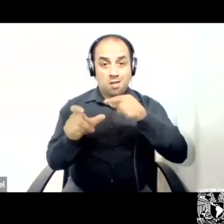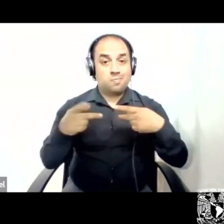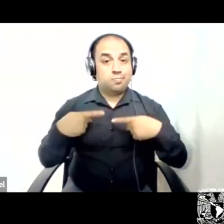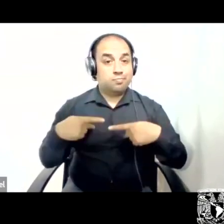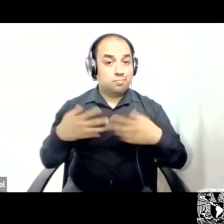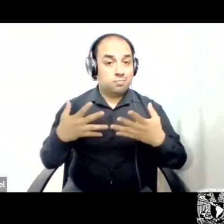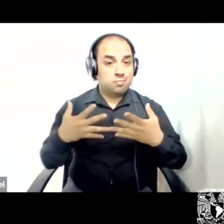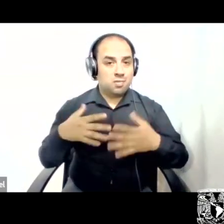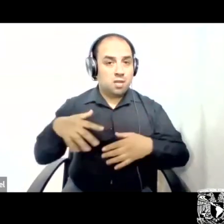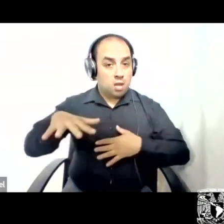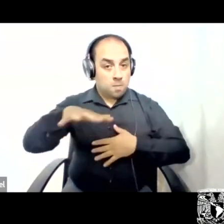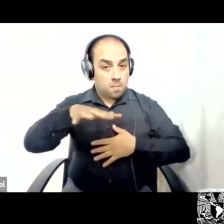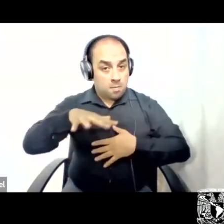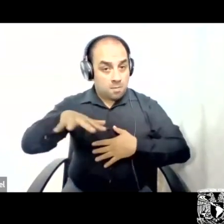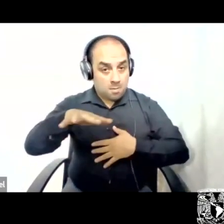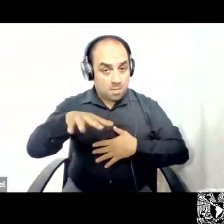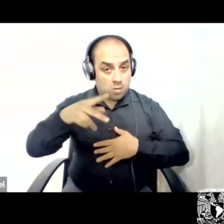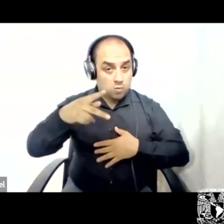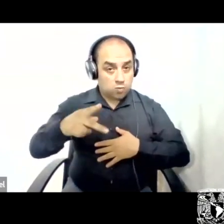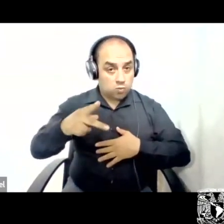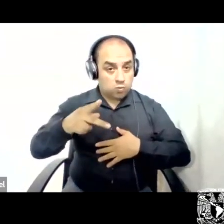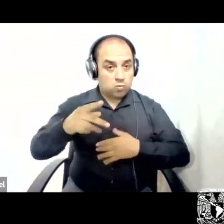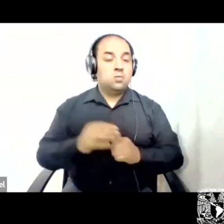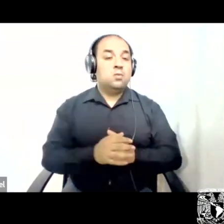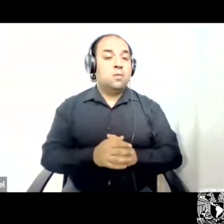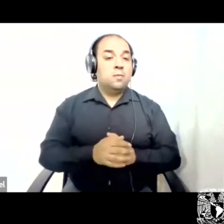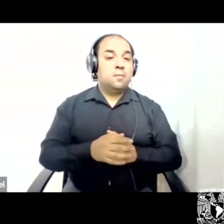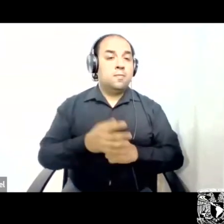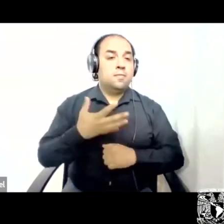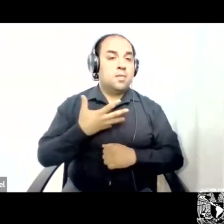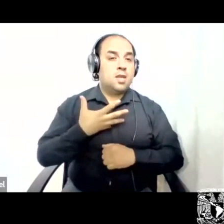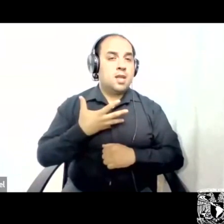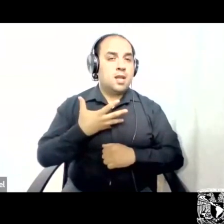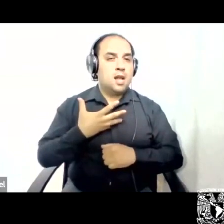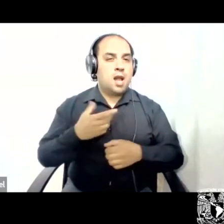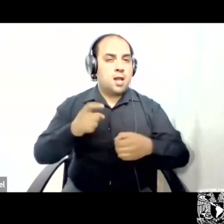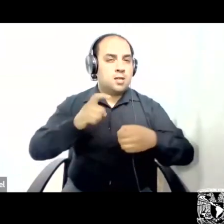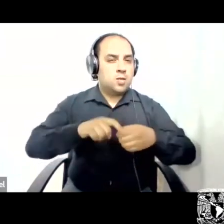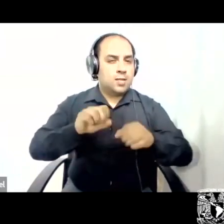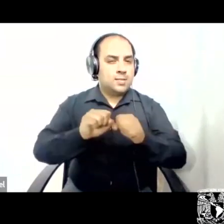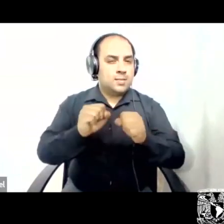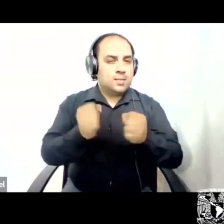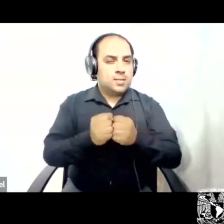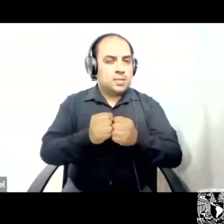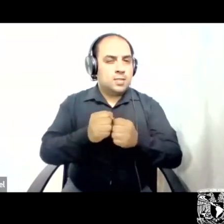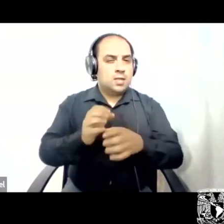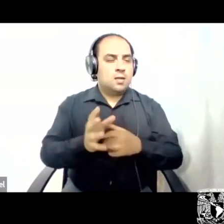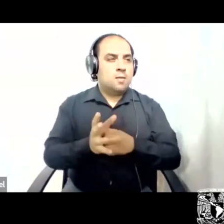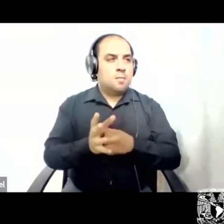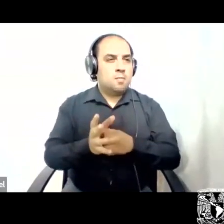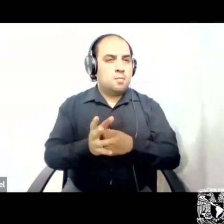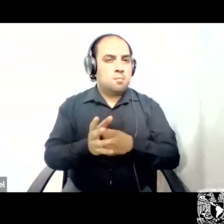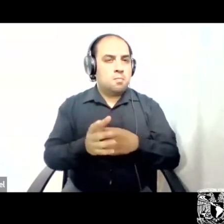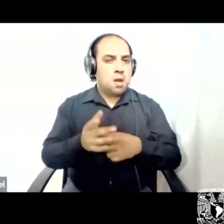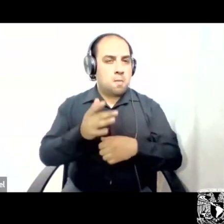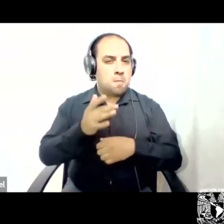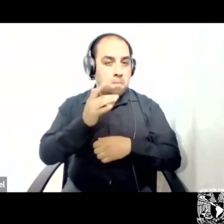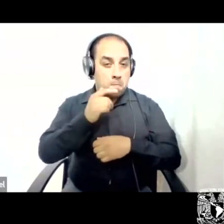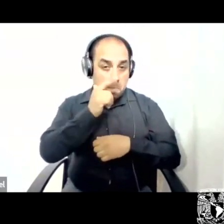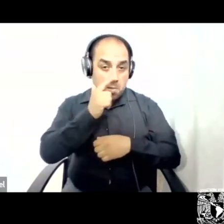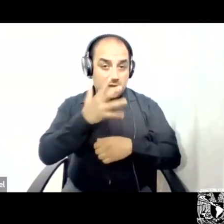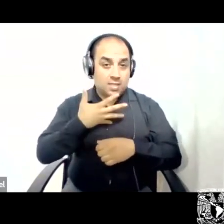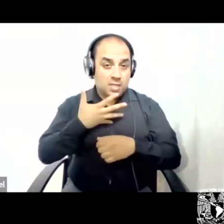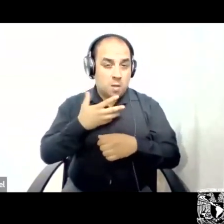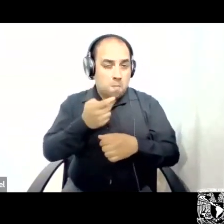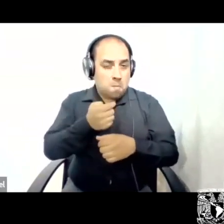contexto, pues tienen una asimilación al sistema totalitario que les permite acceder a un pequeño coto de poder